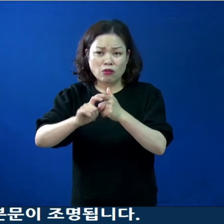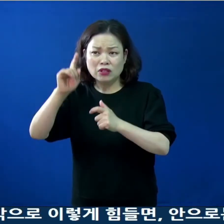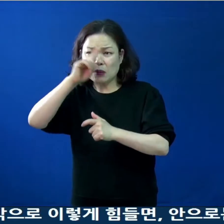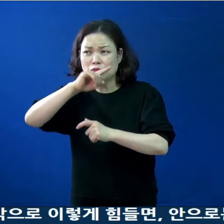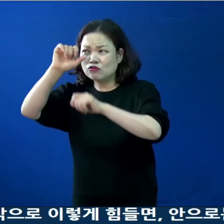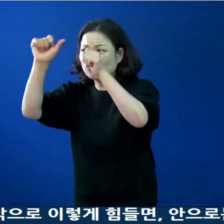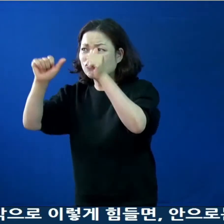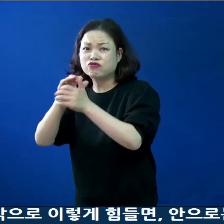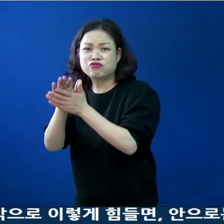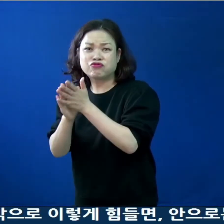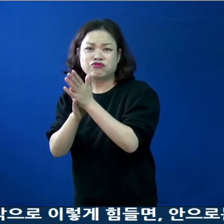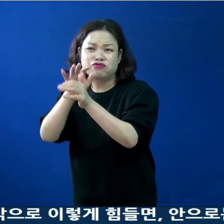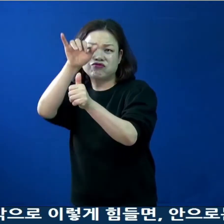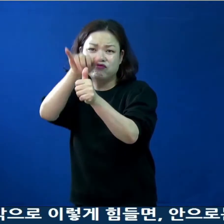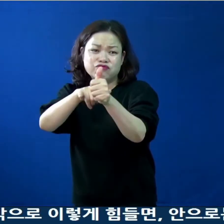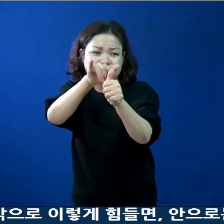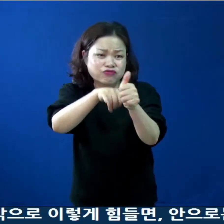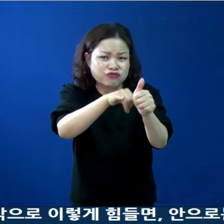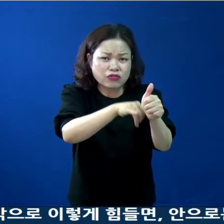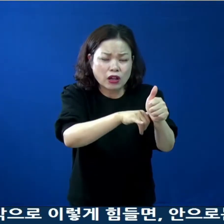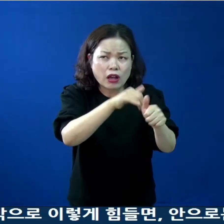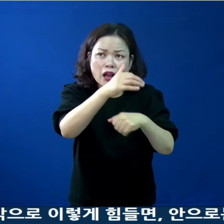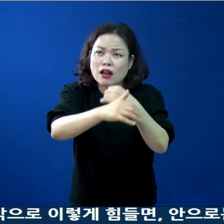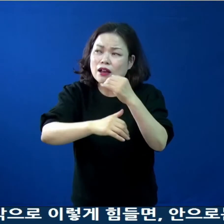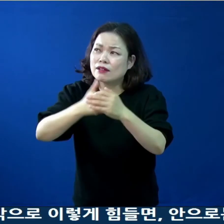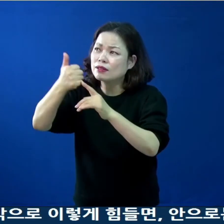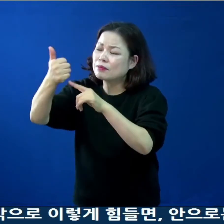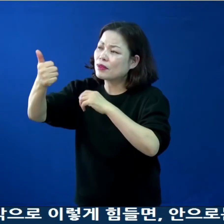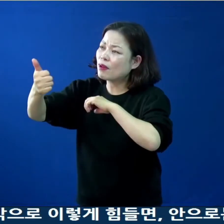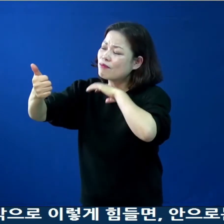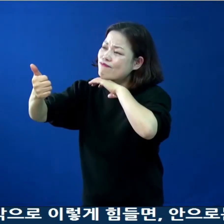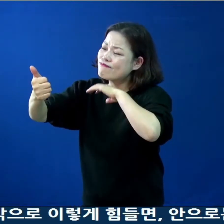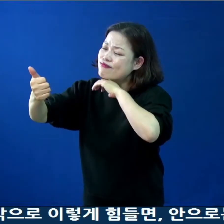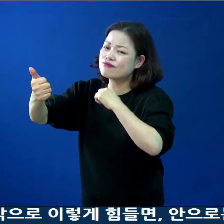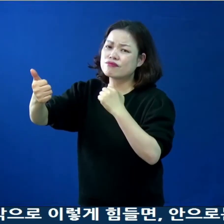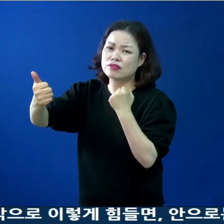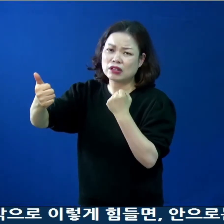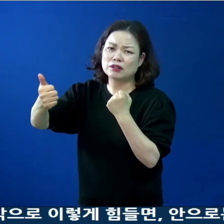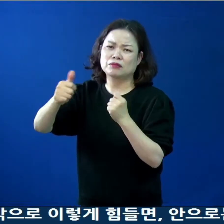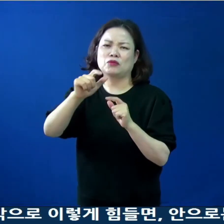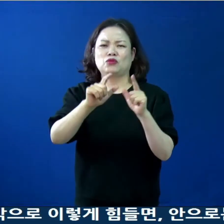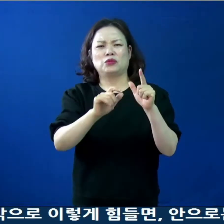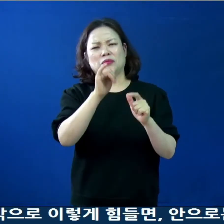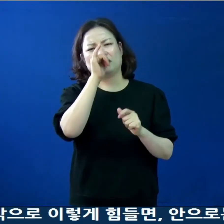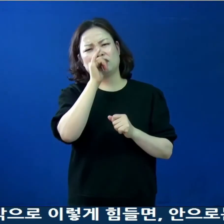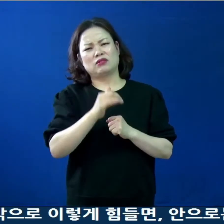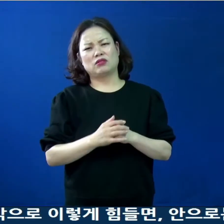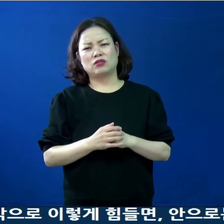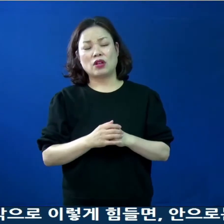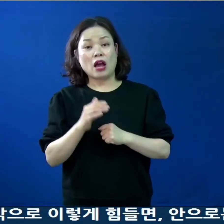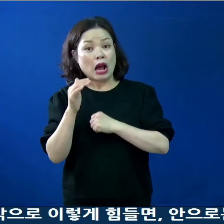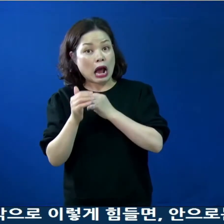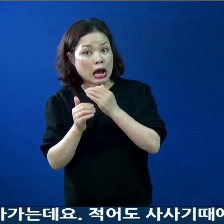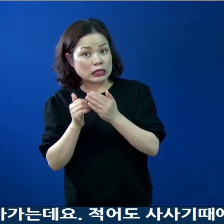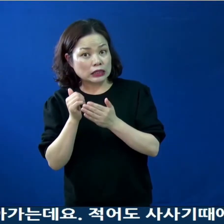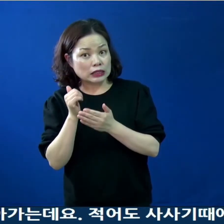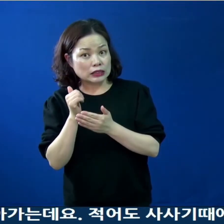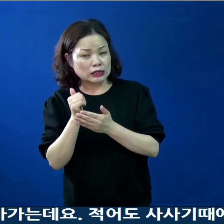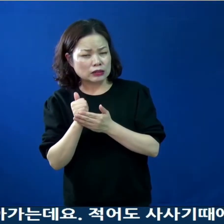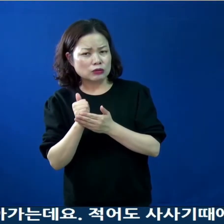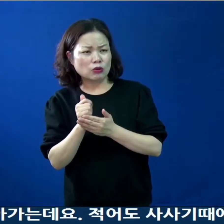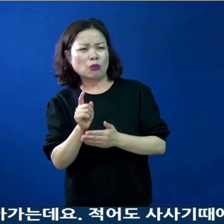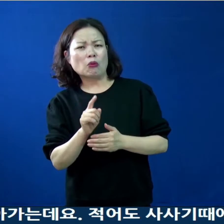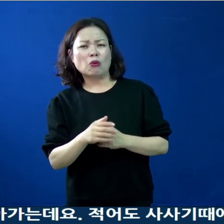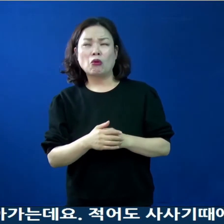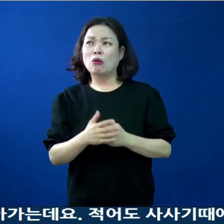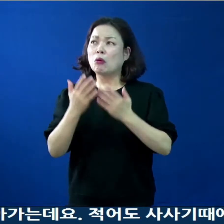붙들고 더 하나님을 향해서 원망하고 이런 모습들이 보여진다는 것이죠. 하나님 도대체